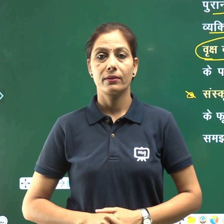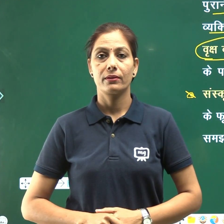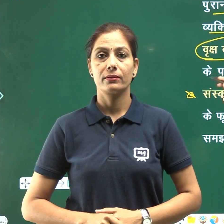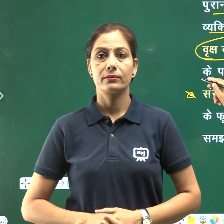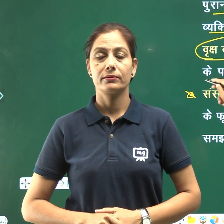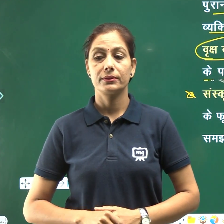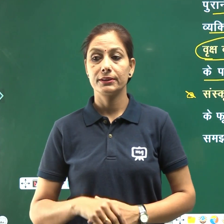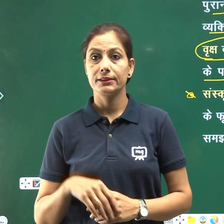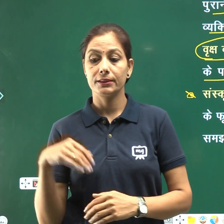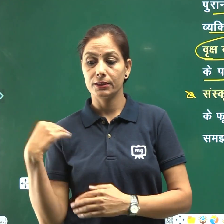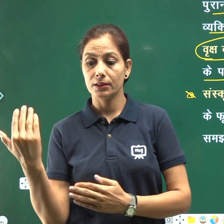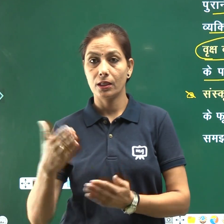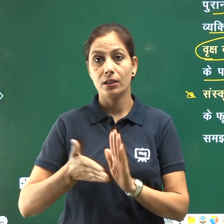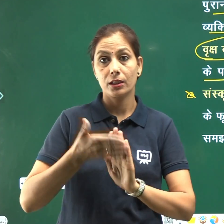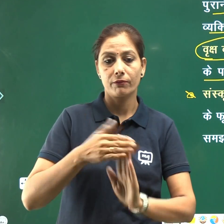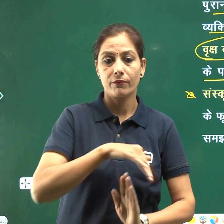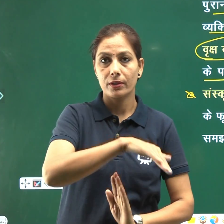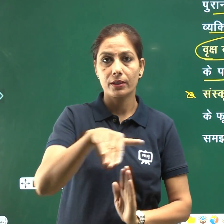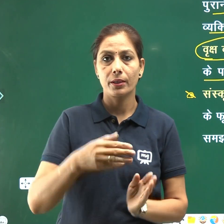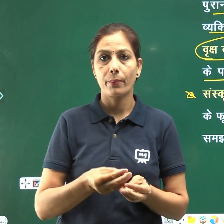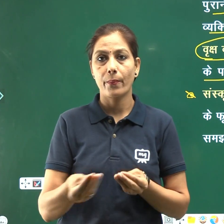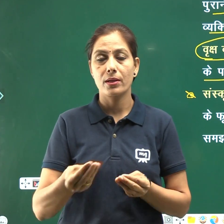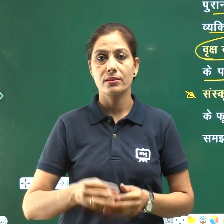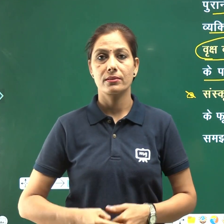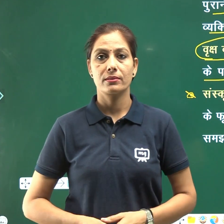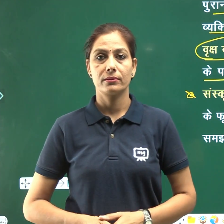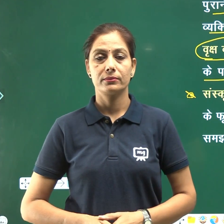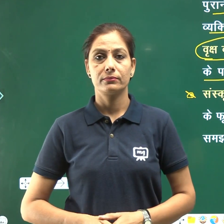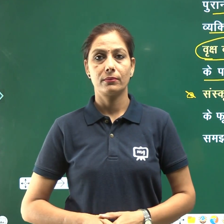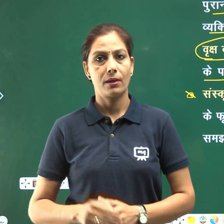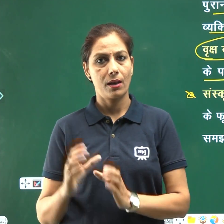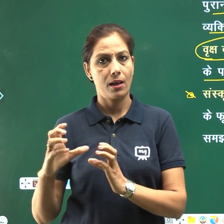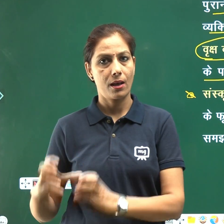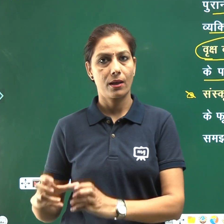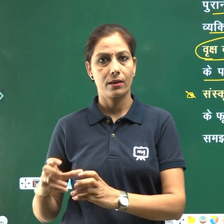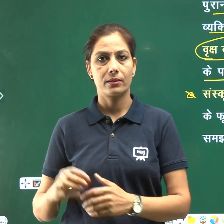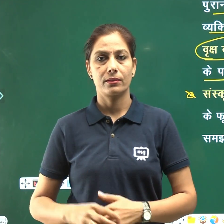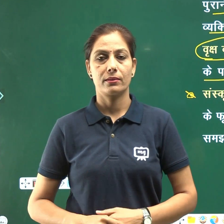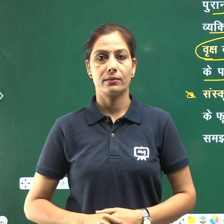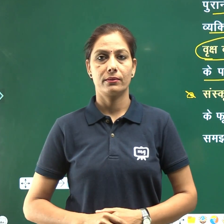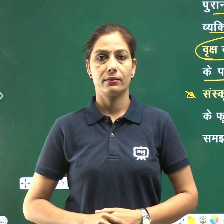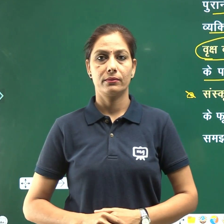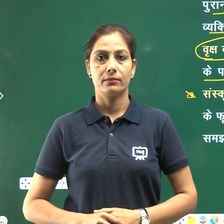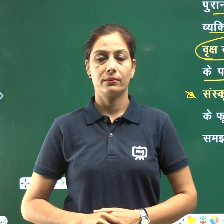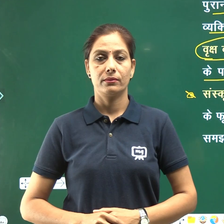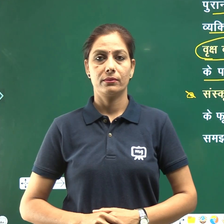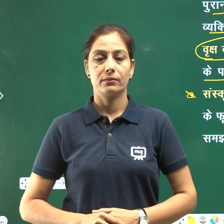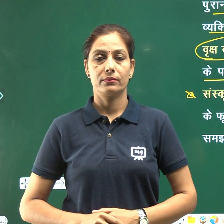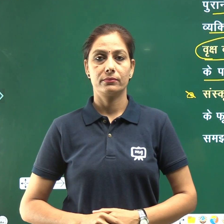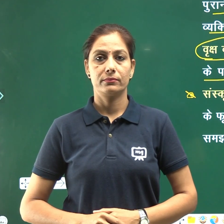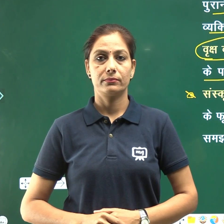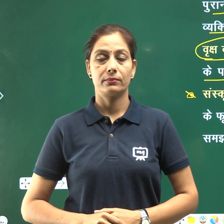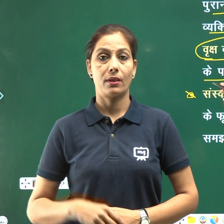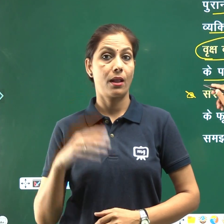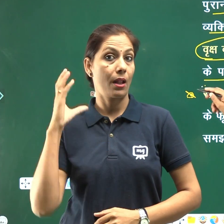चार दीवारी के पास लगाया करते थे। संस्कृत